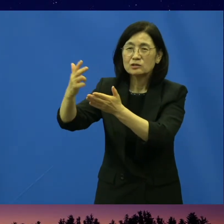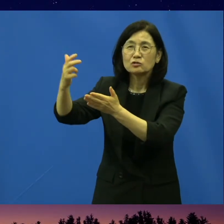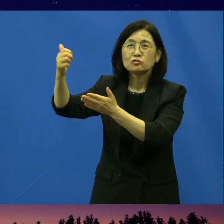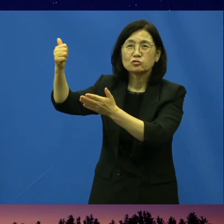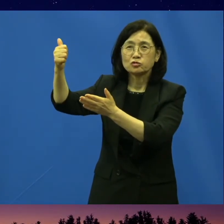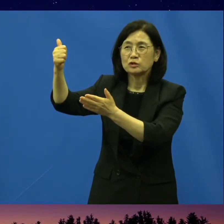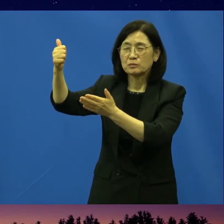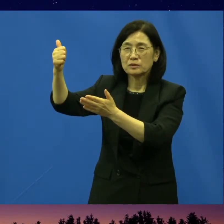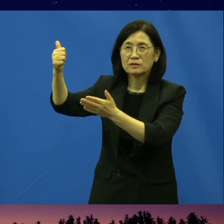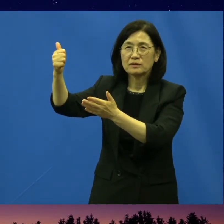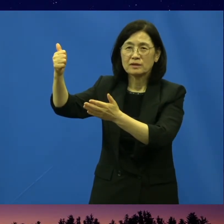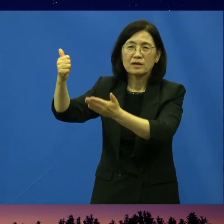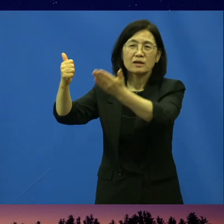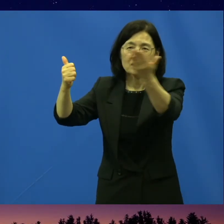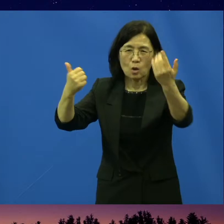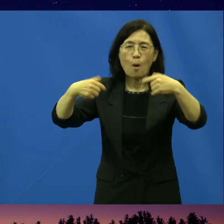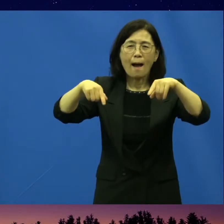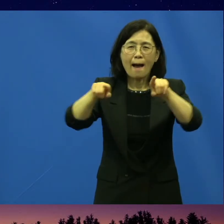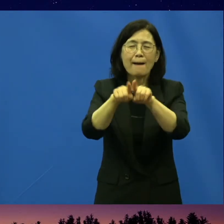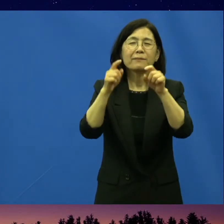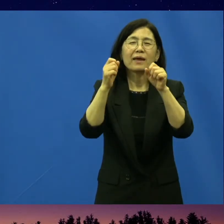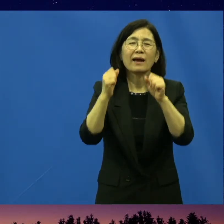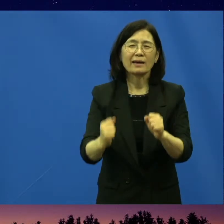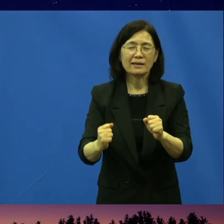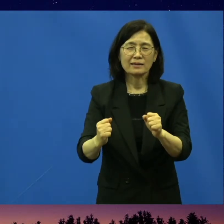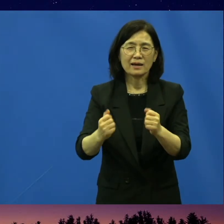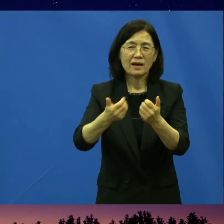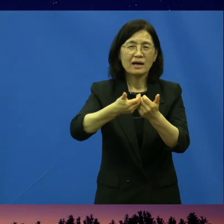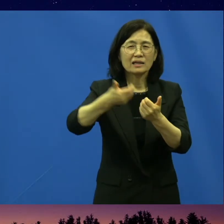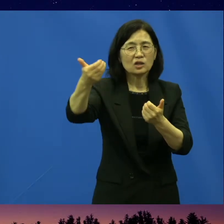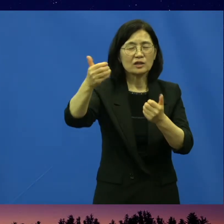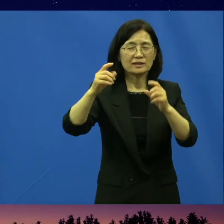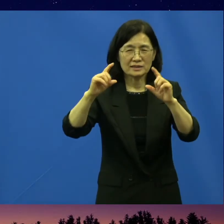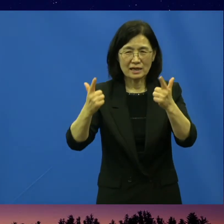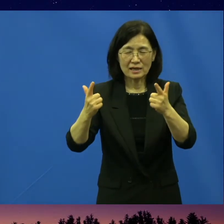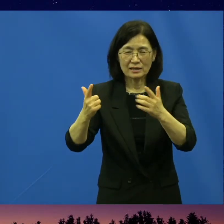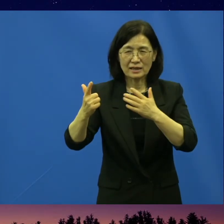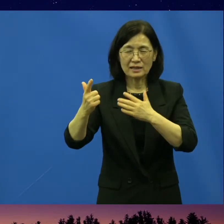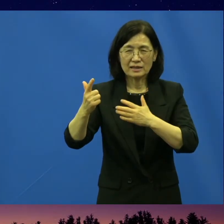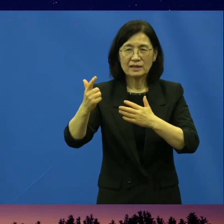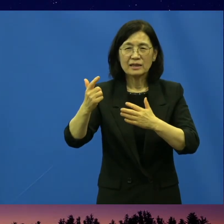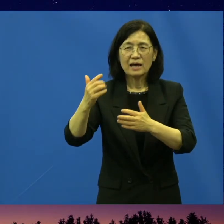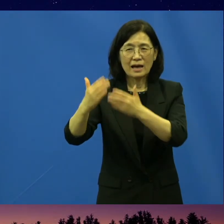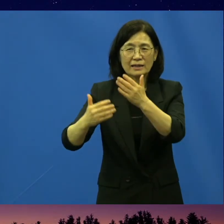내가 너와 함께하고 있다. 난 너를 떠나지 않는다. 나는 내 하나님이다.